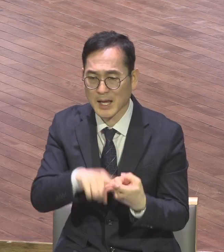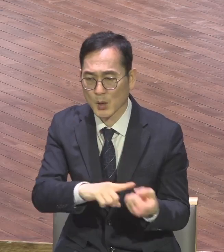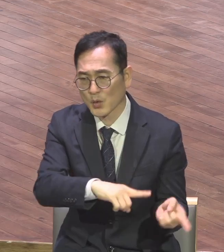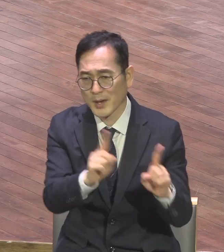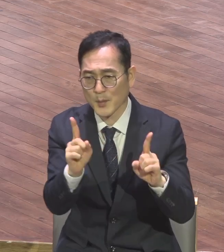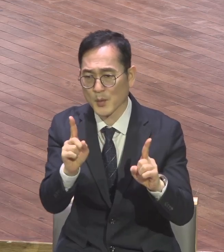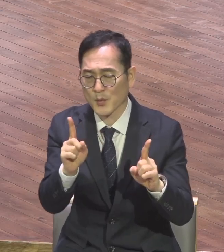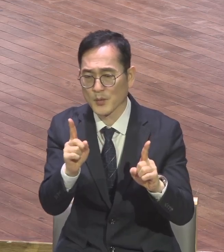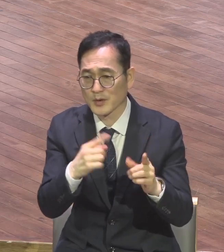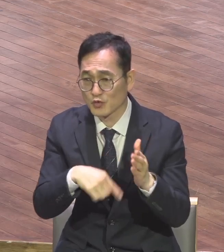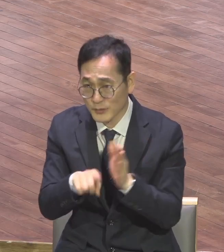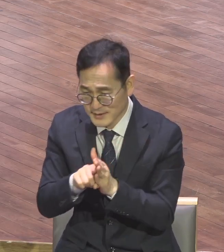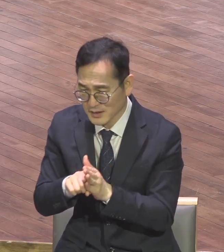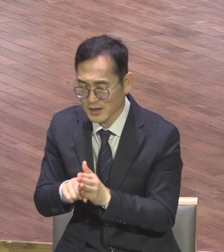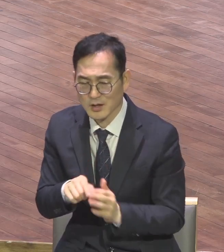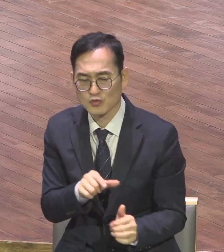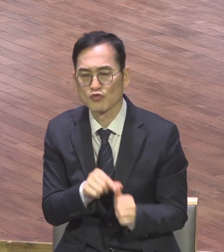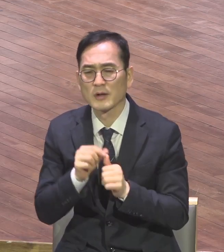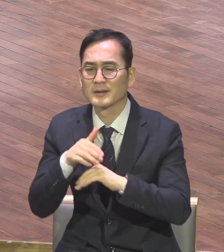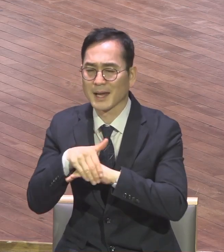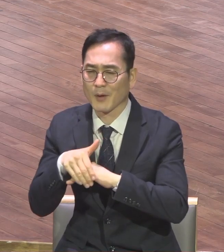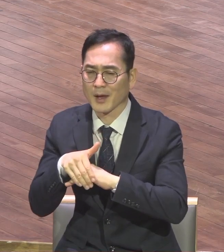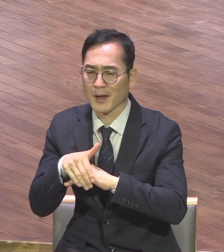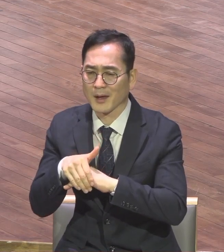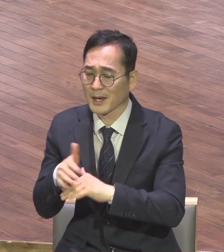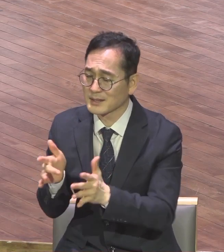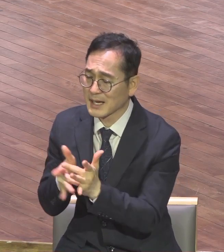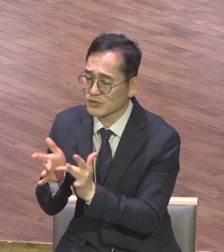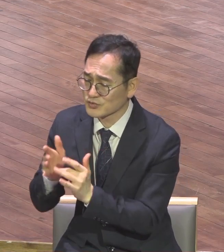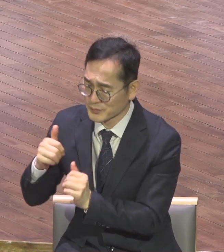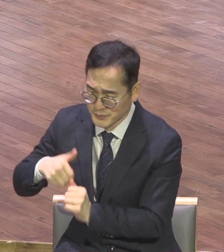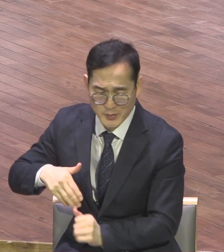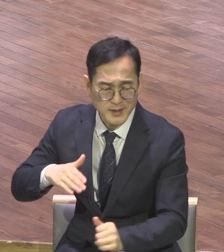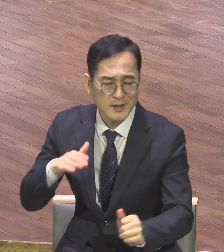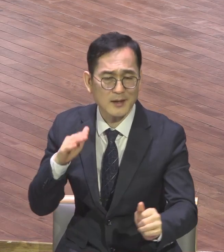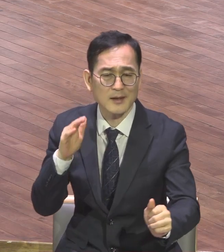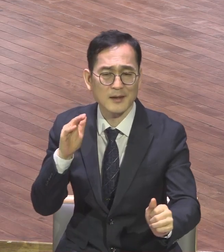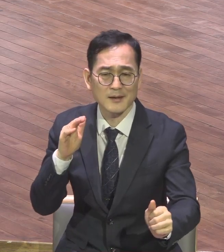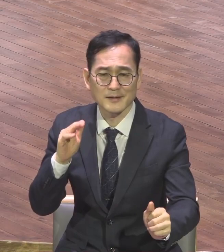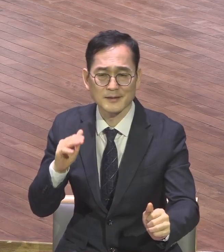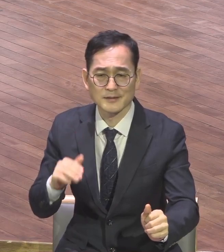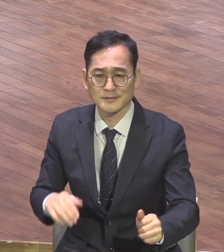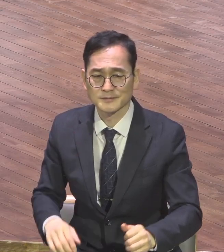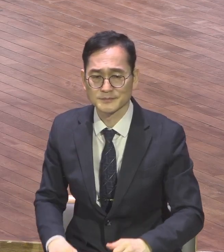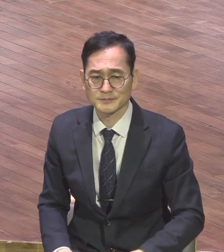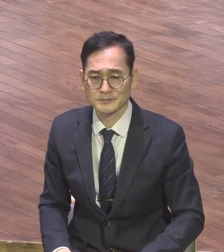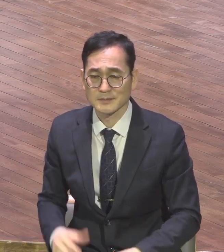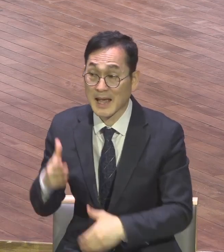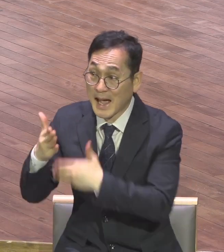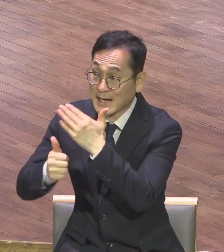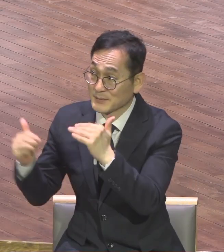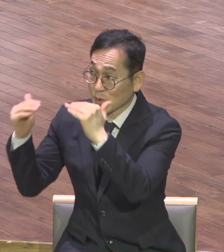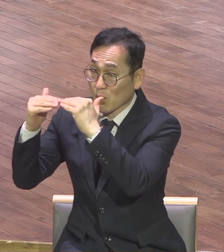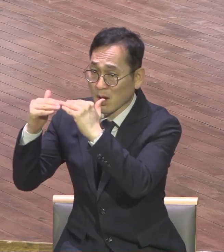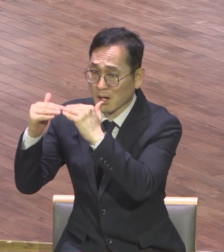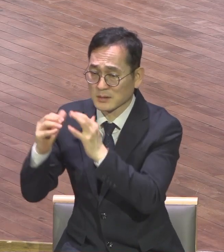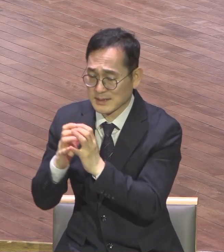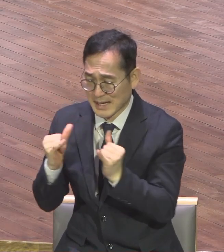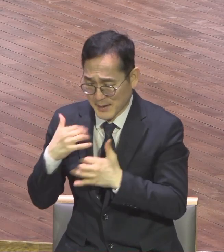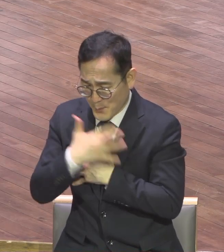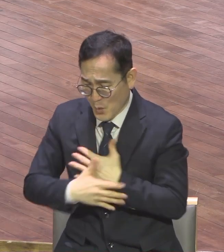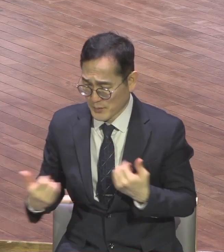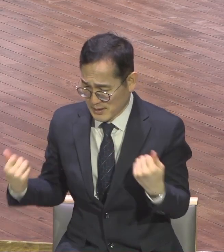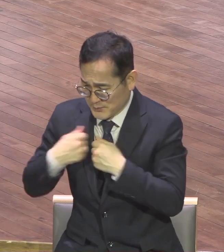하나님의 구원계획 속에 따라서 이 땅에 성육신하신 그리스도 그리고 십자가 대속과 피를 흘리심으로